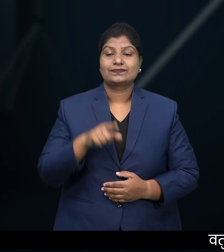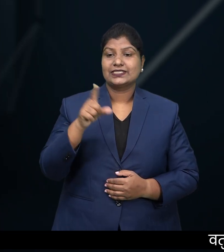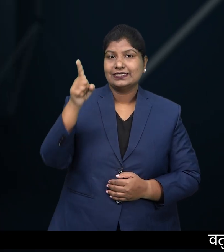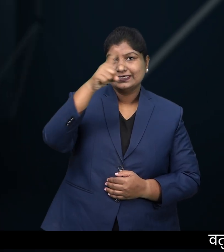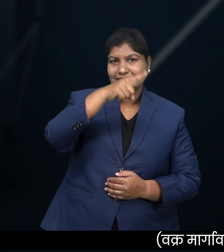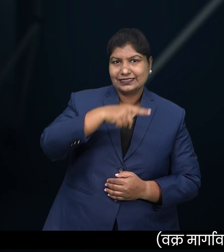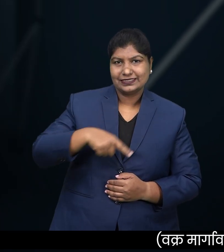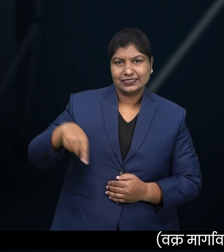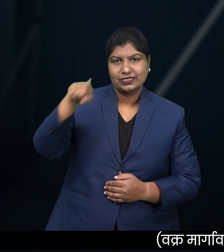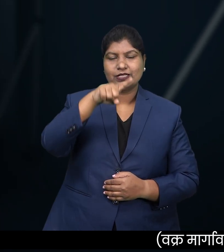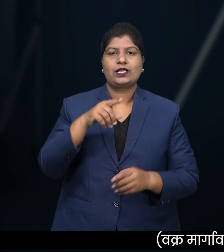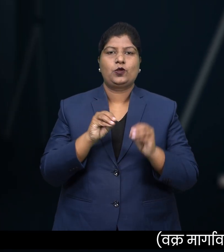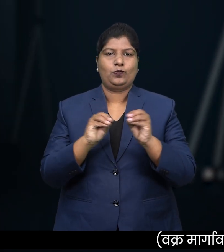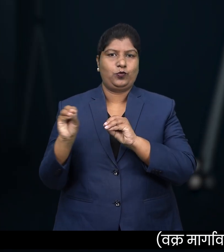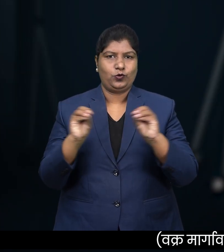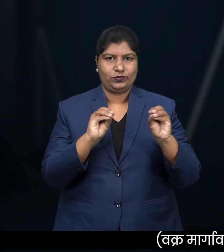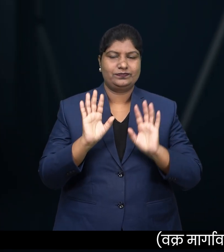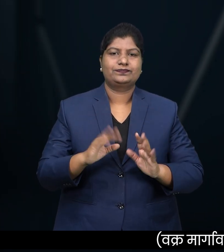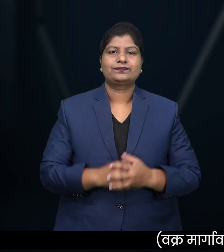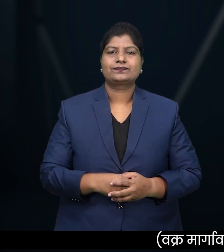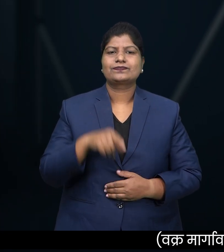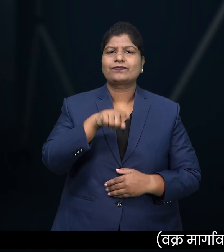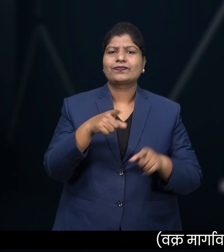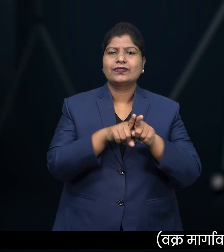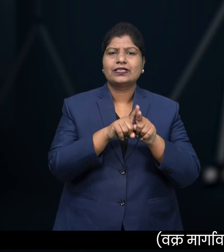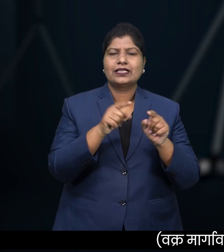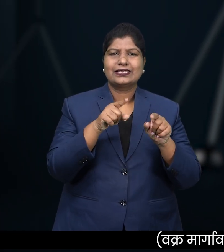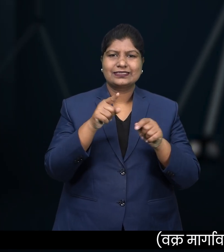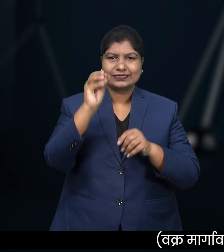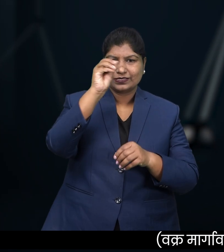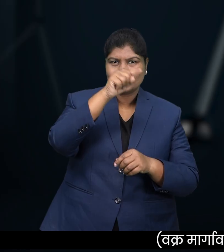वर्तुळाकार गती, वक्र मार्गावरील वस्तूंची हालचाल।